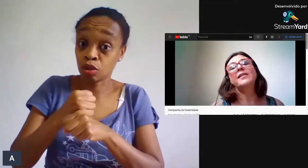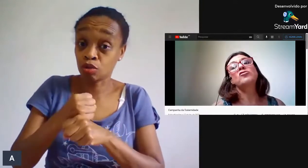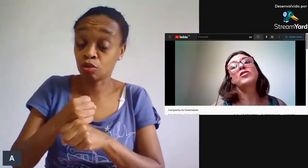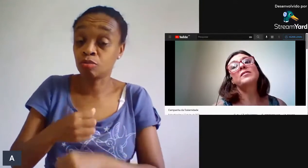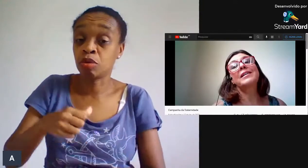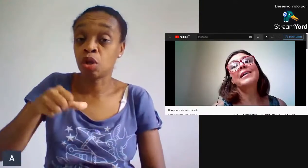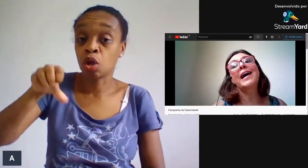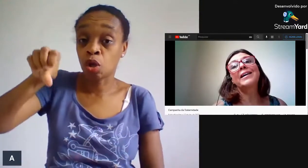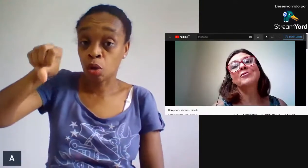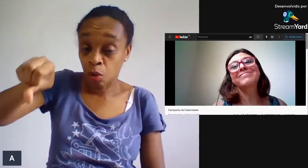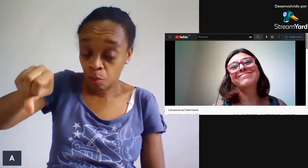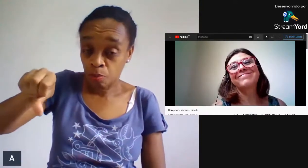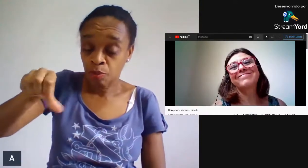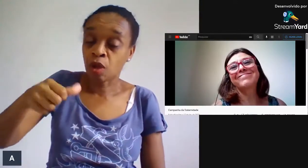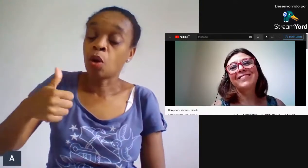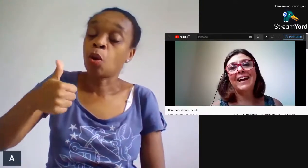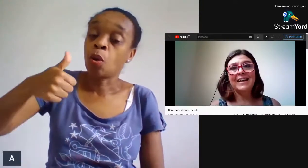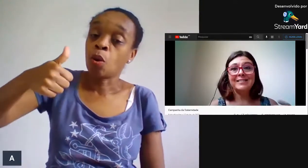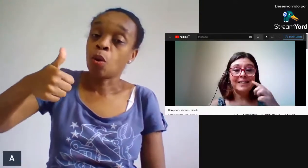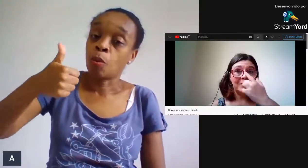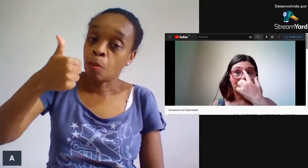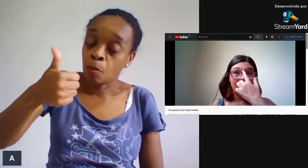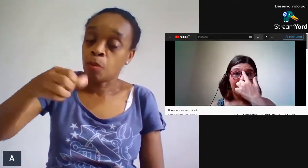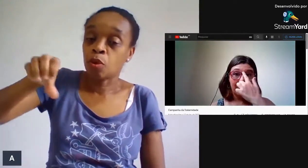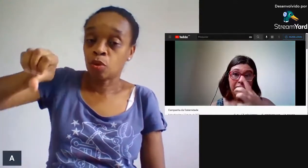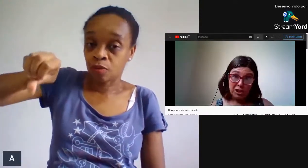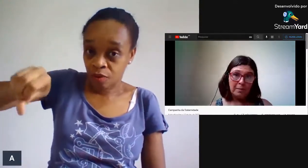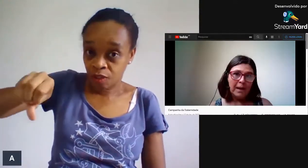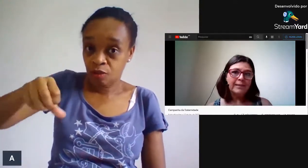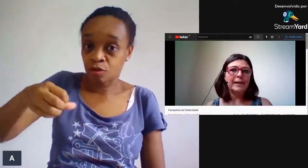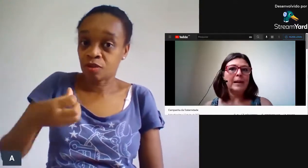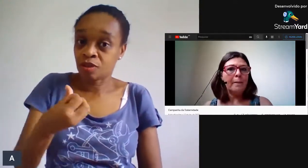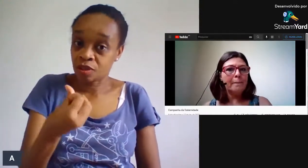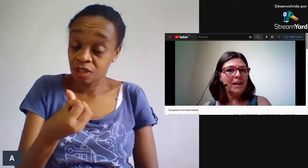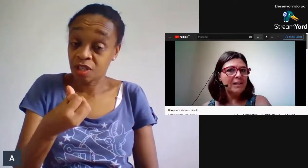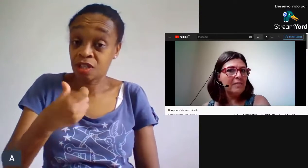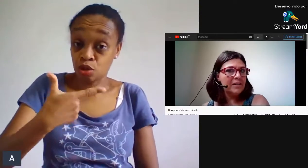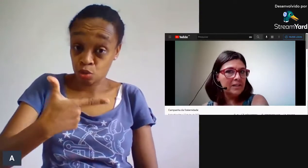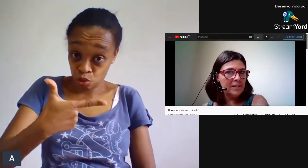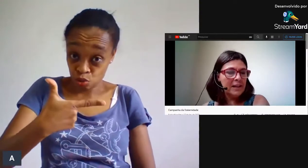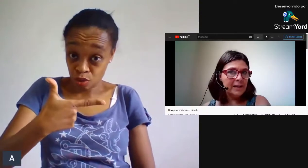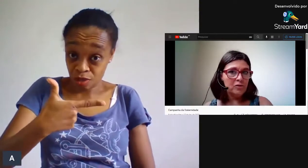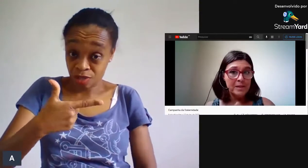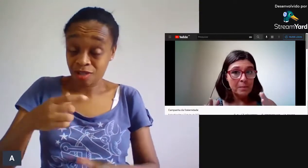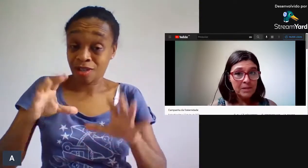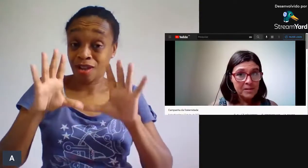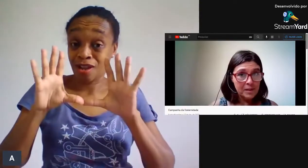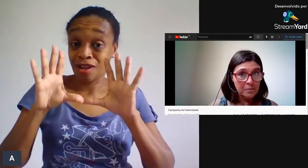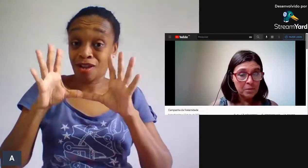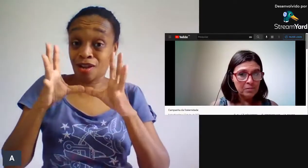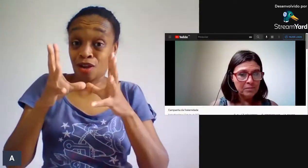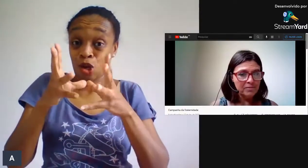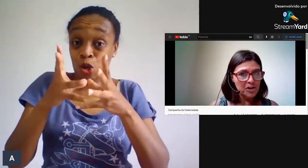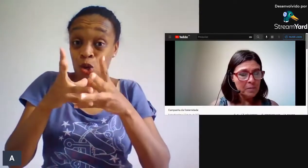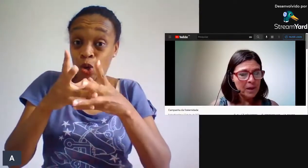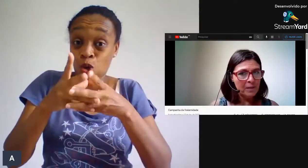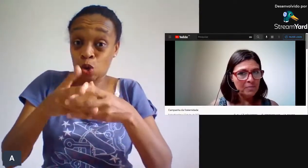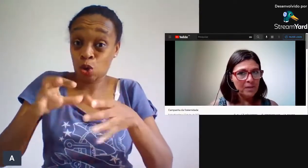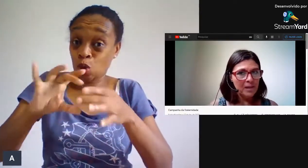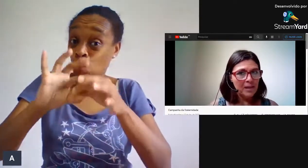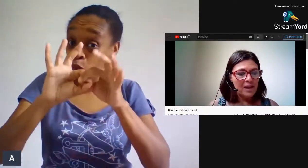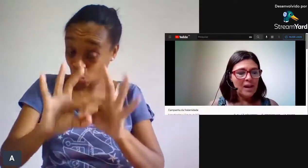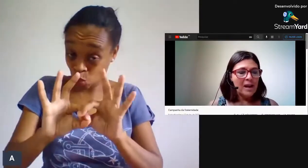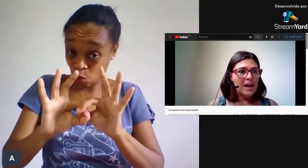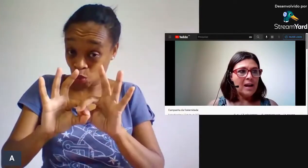16 dioceses já se ligaram a essa campanha, que foi chamada na Campanha da Fraternidade. Mas, a princípio, veja